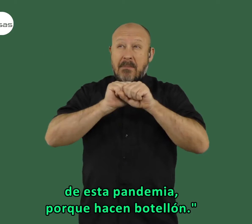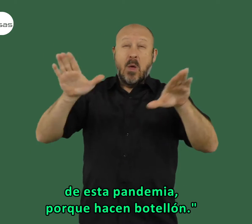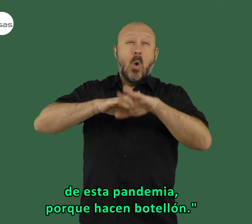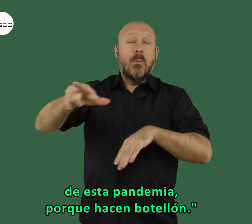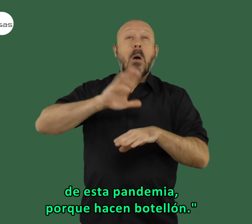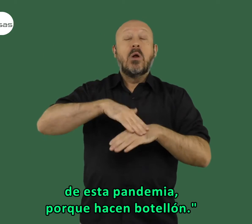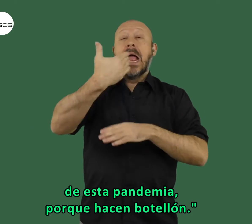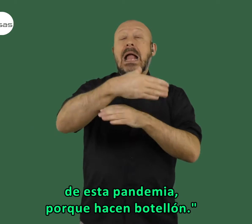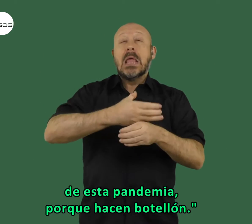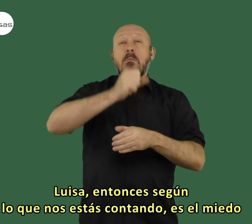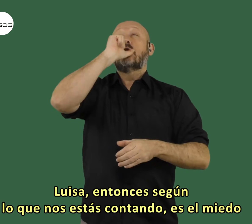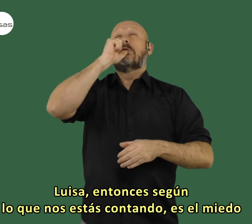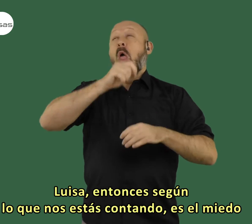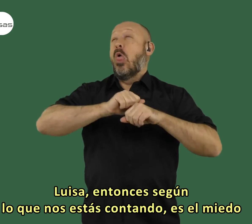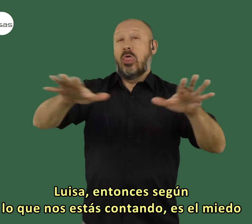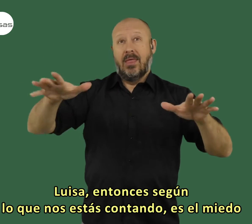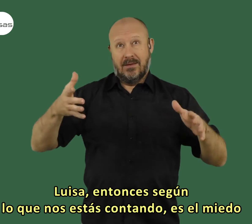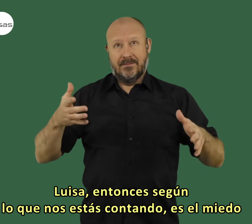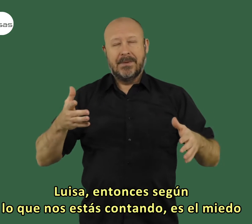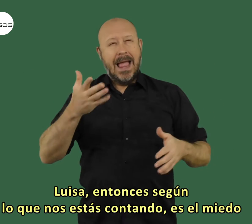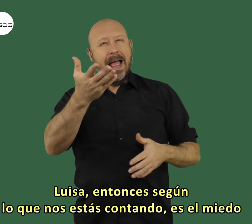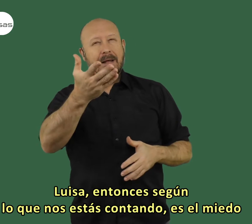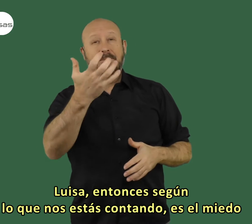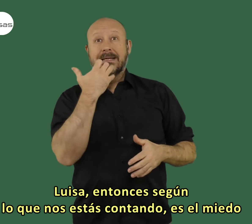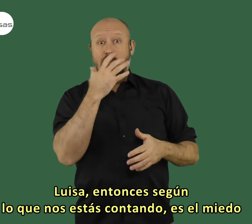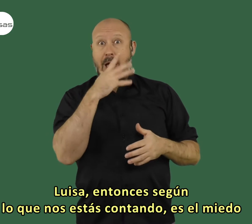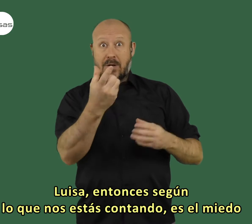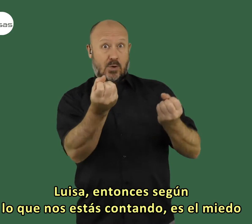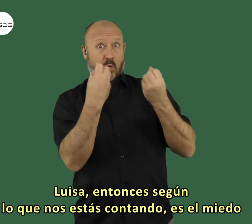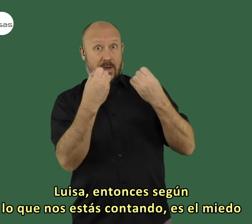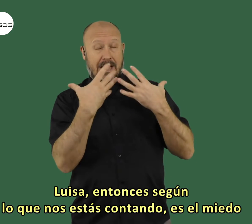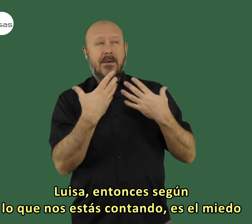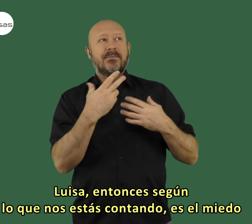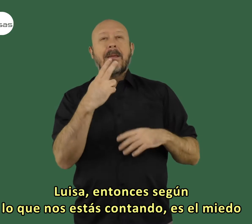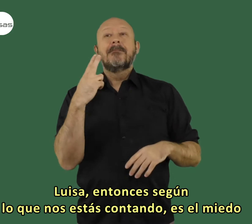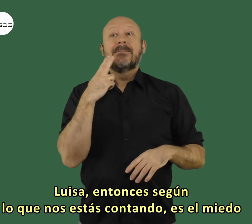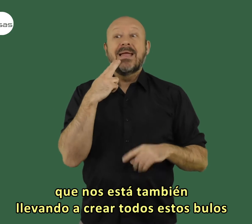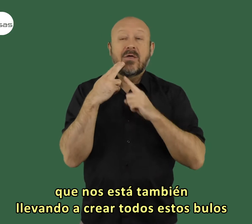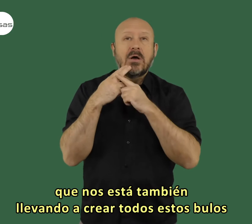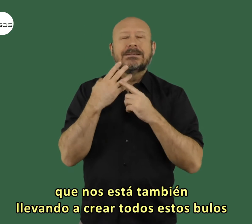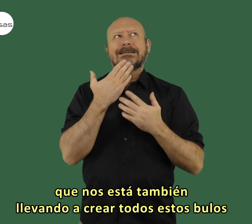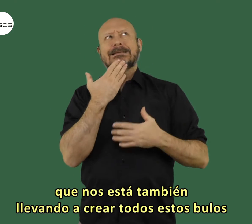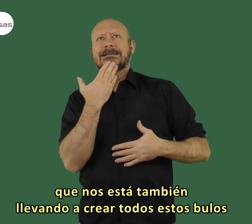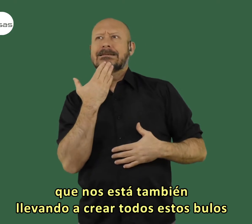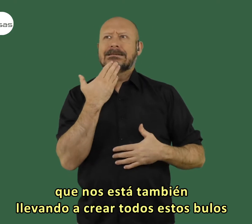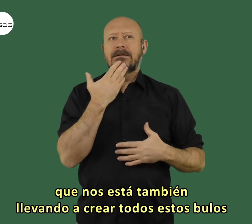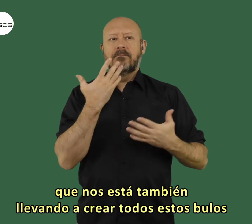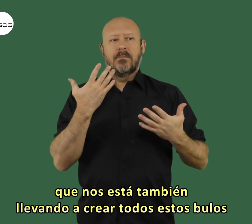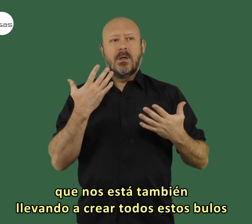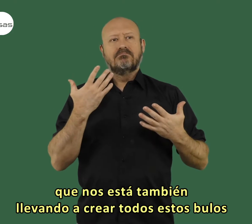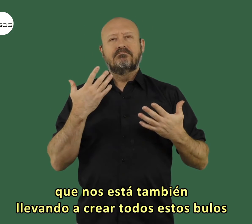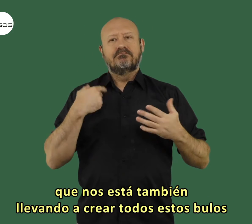esta pandemia porque hacen botellón. Y entonces empezamos... Claro. Entonces, Luisa, según lo que nos estás contando, es el miedo el que nos está